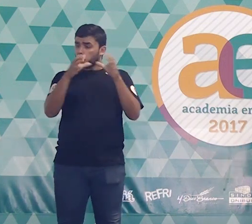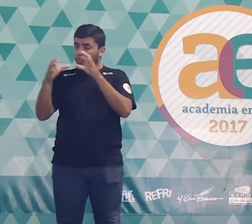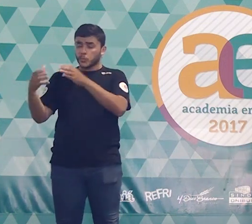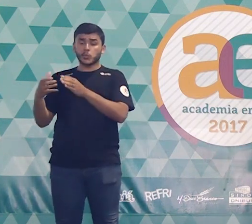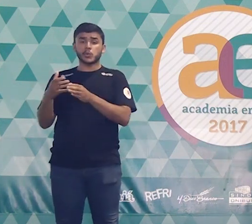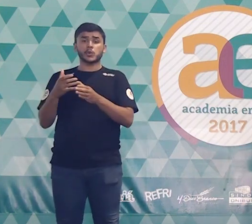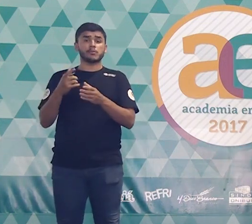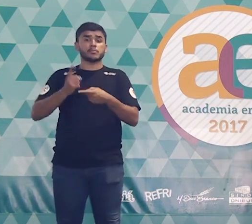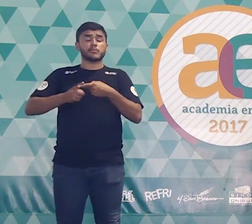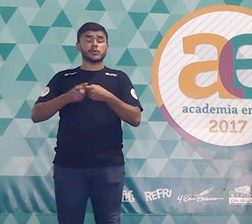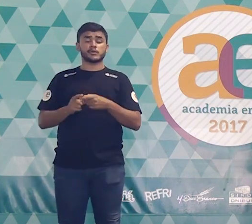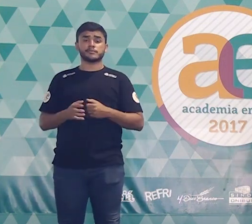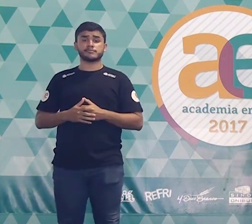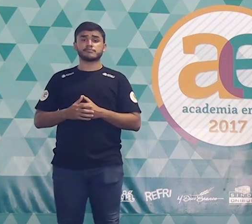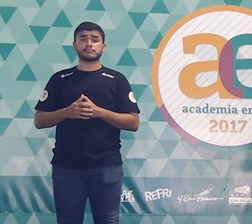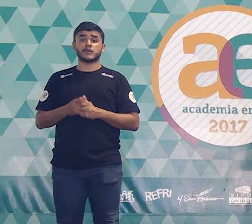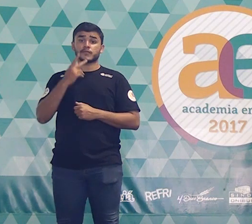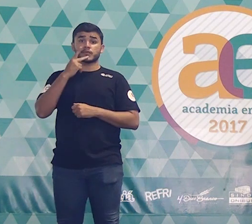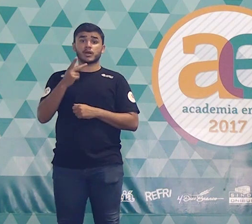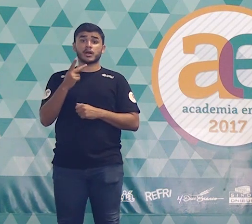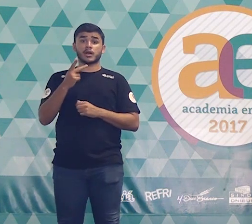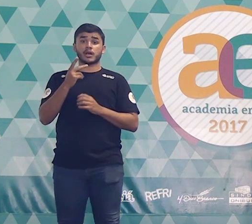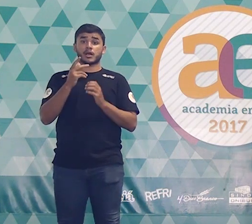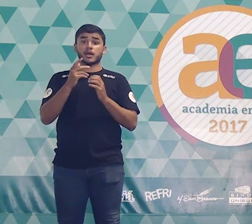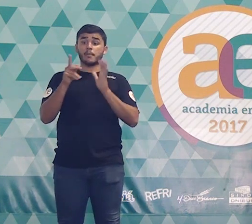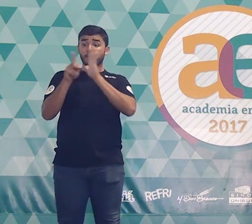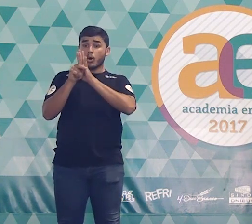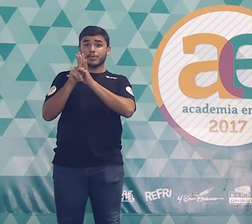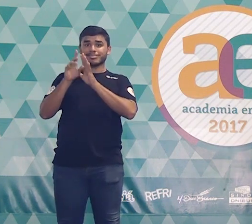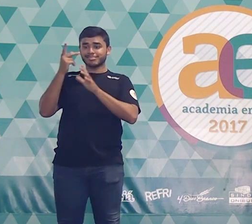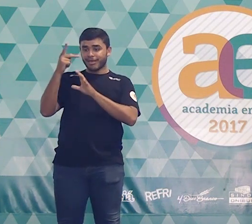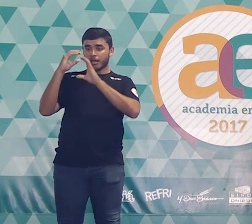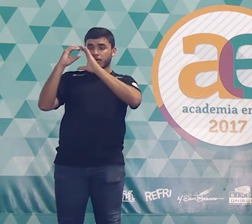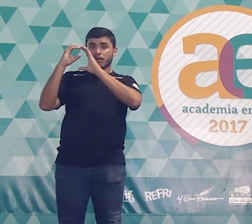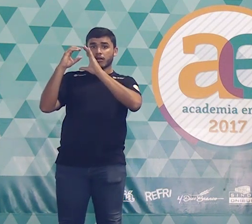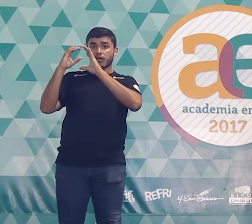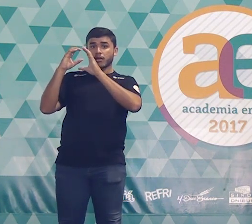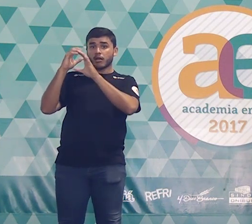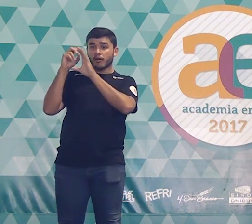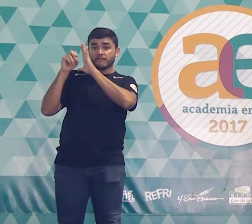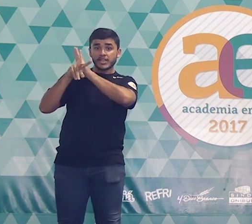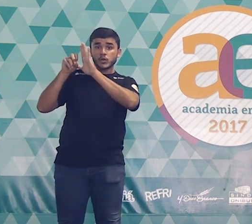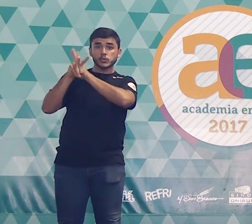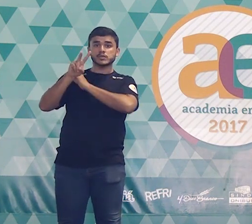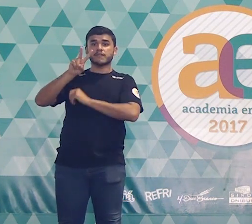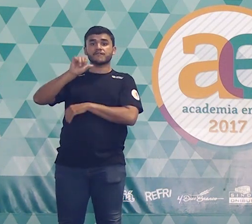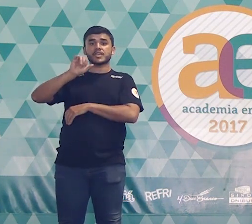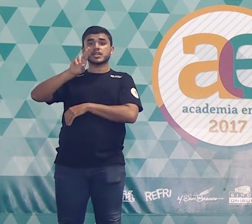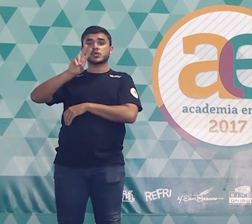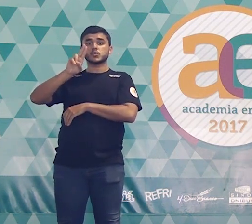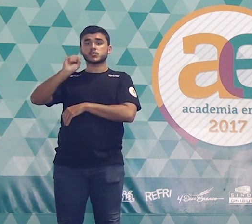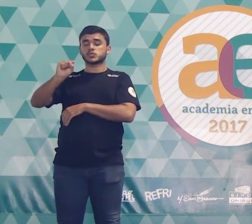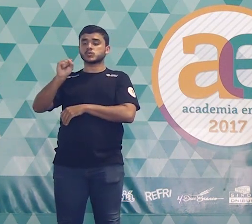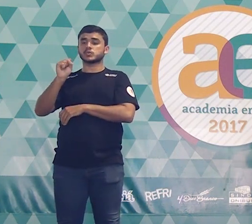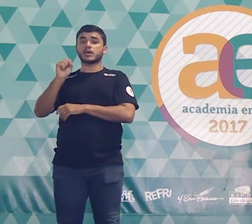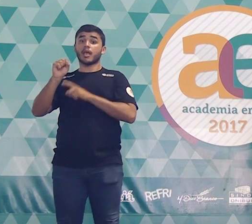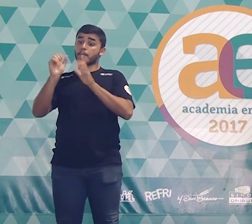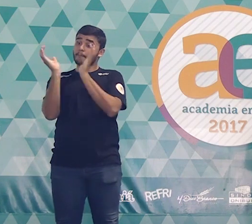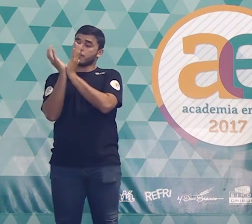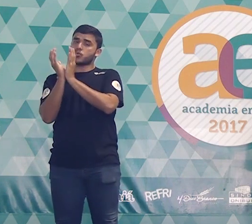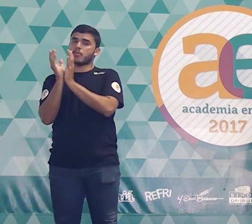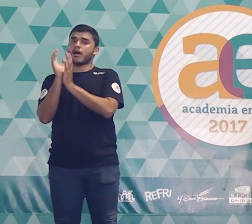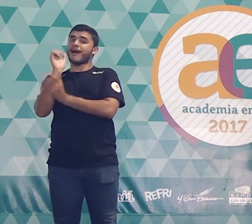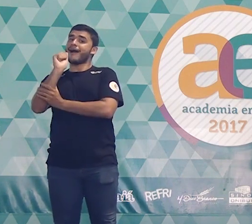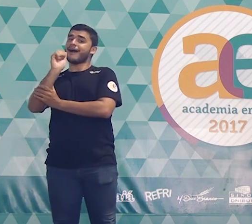classificação? Por uma coisa muito simples, porque ele é uma estrutura acelulada. E toda a biologia moderna se baseia na classificação dos